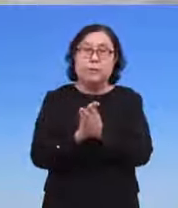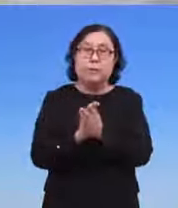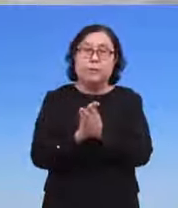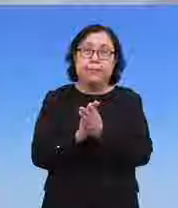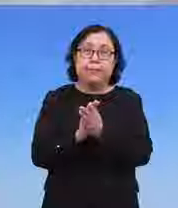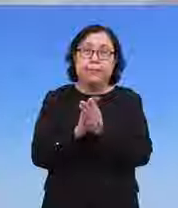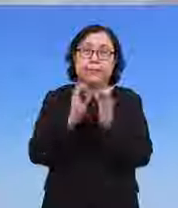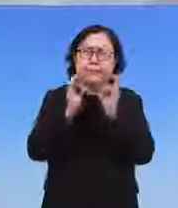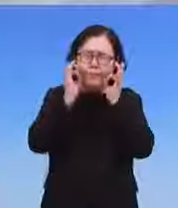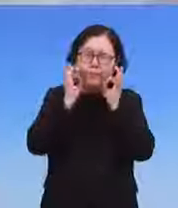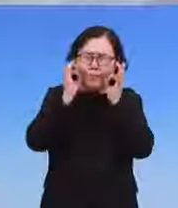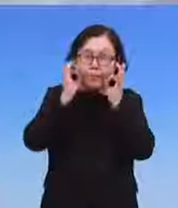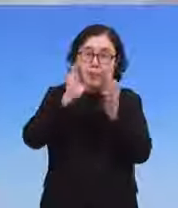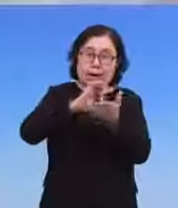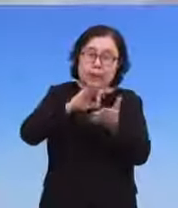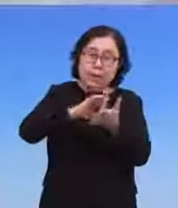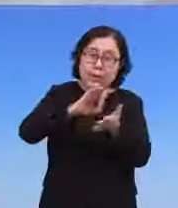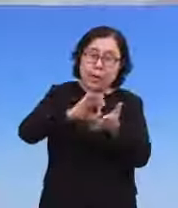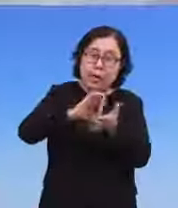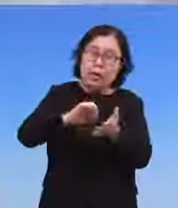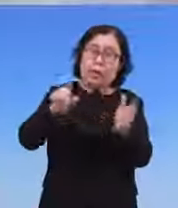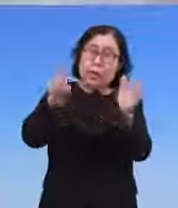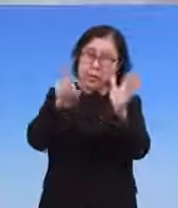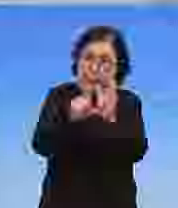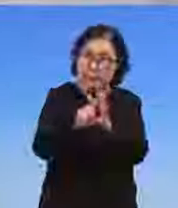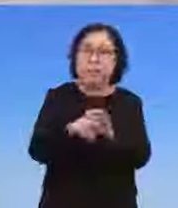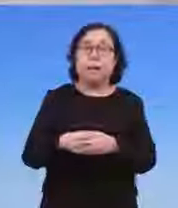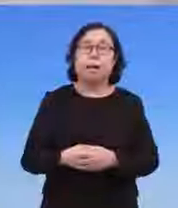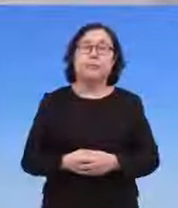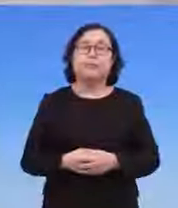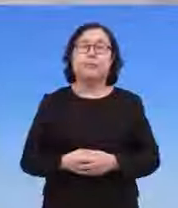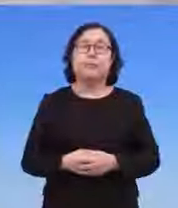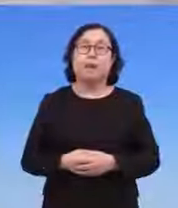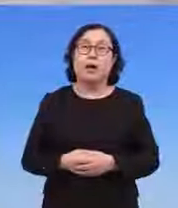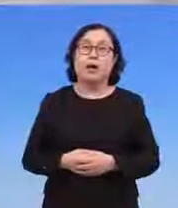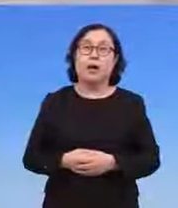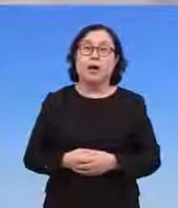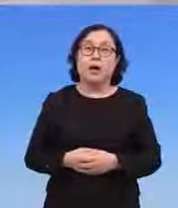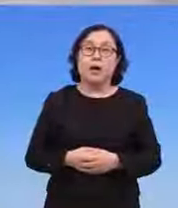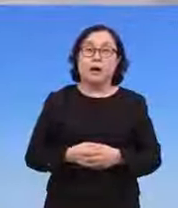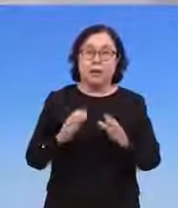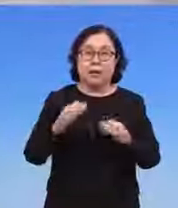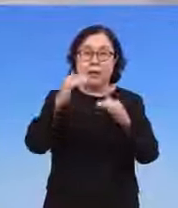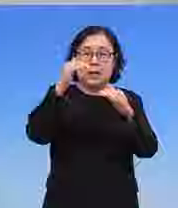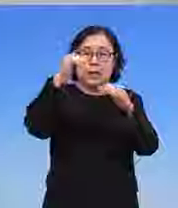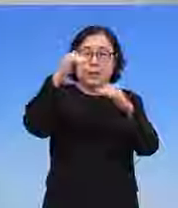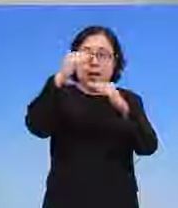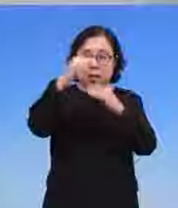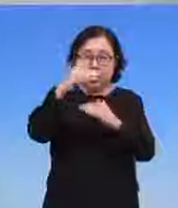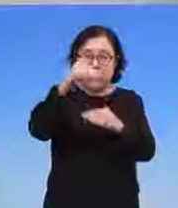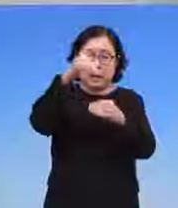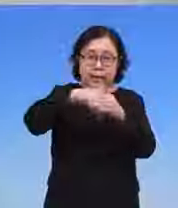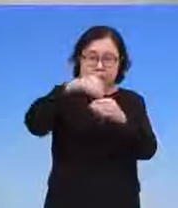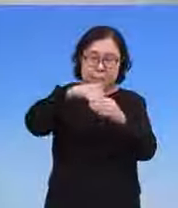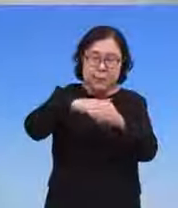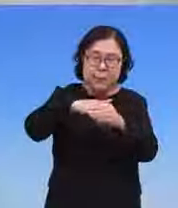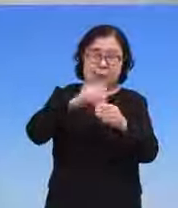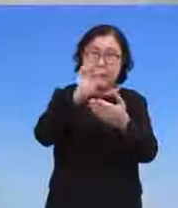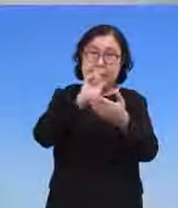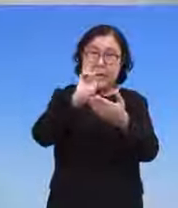몸부림이 쓰여지게 될 줄로 믿습니다. 오늘 이런 내용들을 잘 담아놓은 찬양이 우리들의 찬양